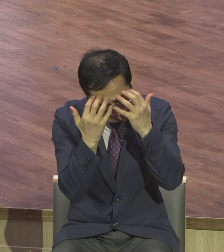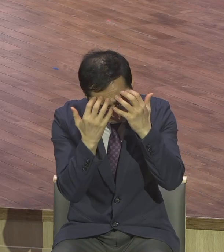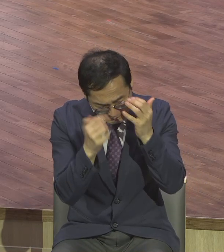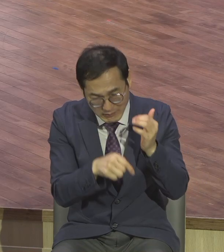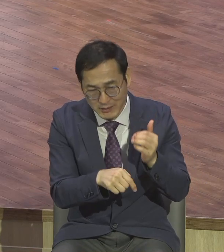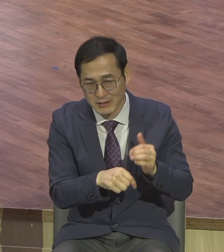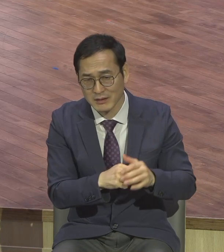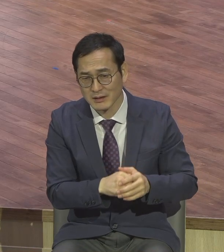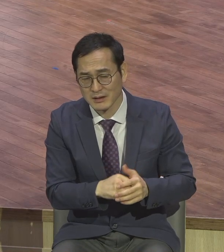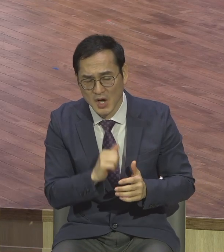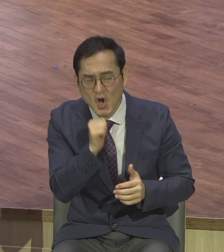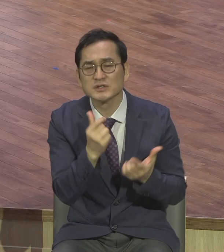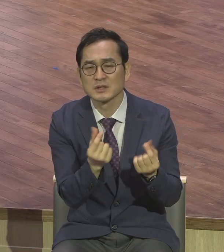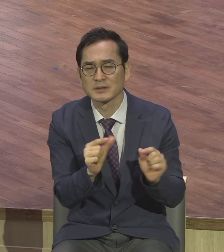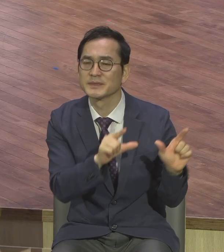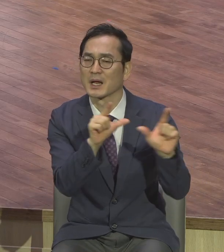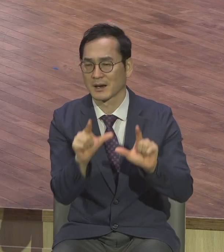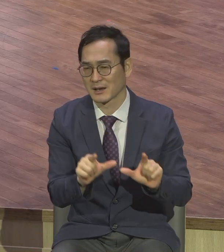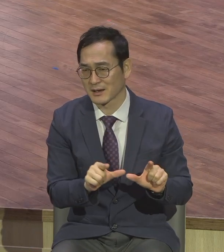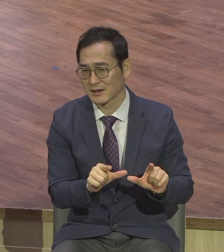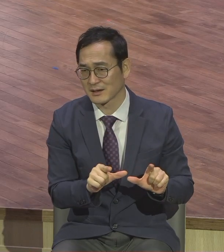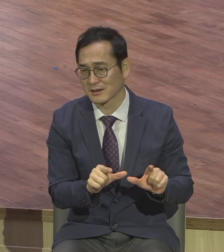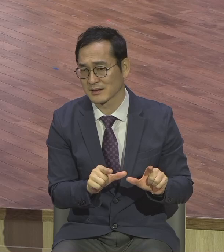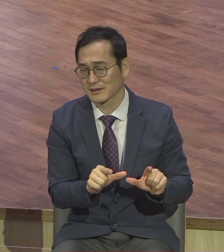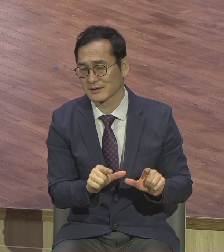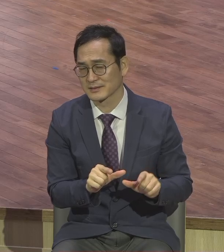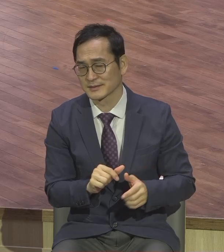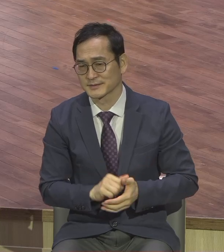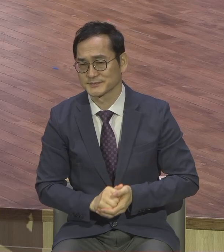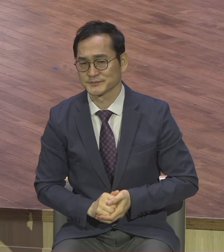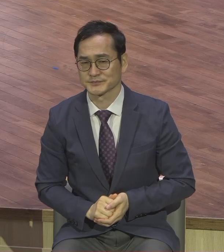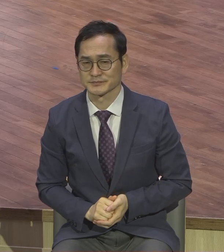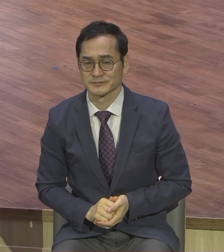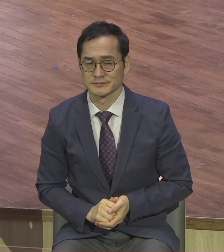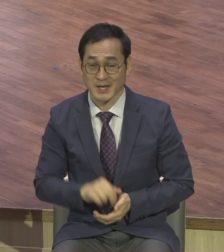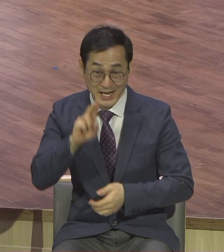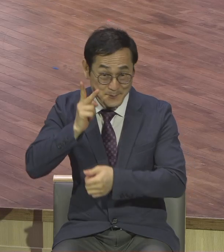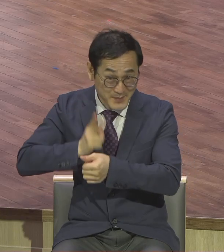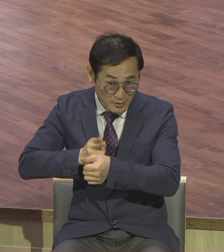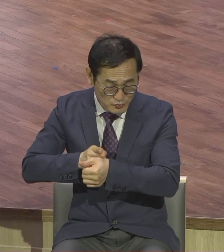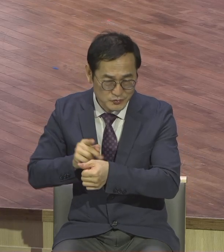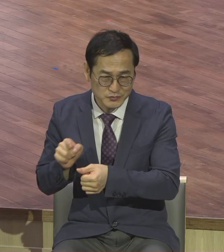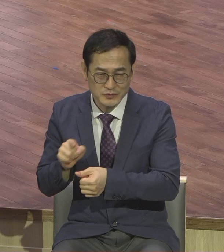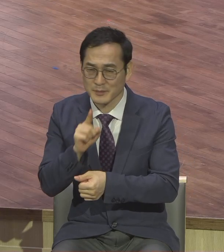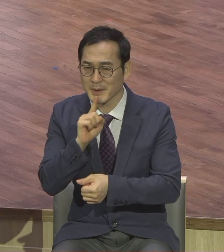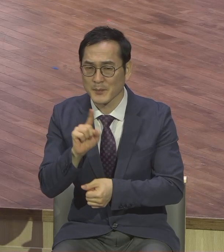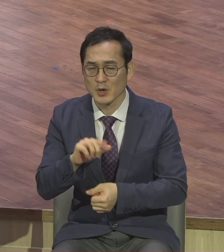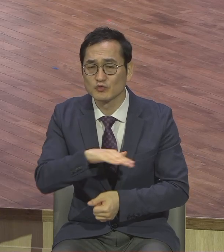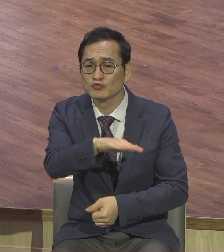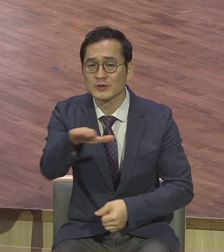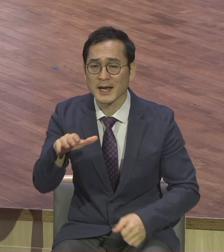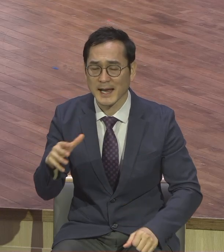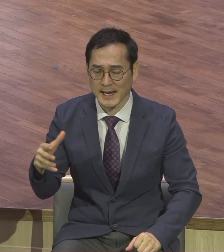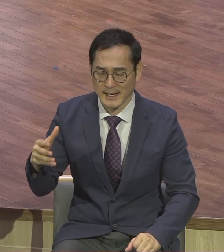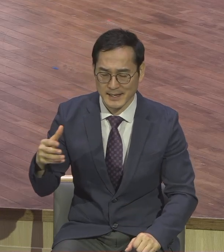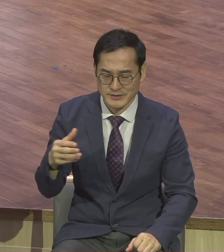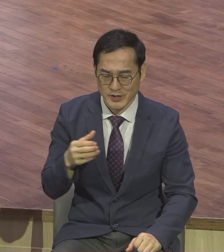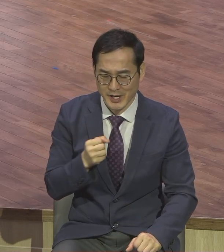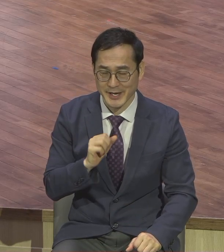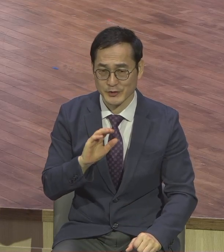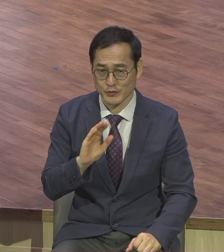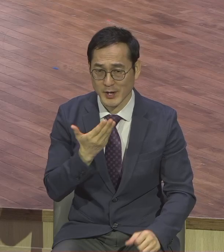같은 인생. 사도 바울이 오늘 본문 갈라디아 4장을 통해서 우리가 가지고 있어야 할